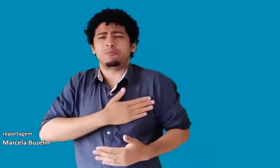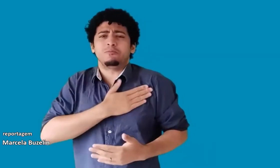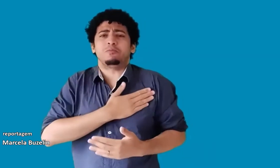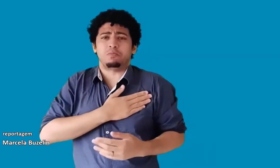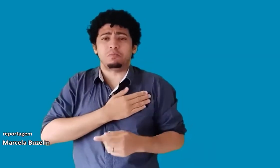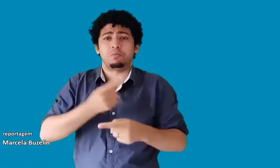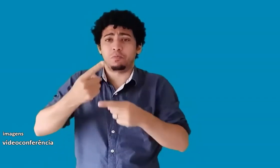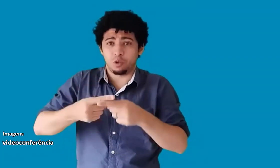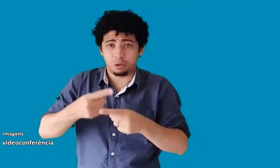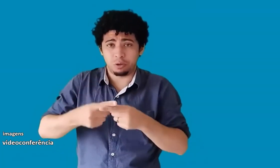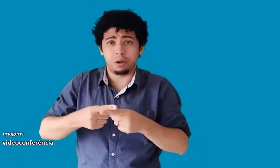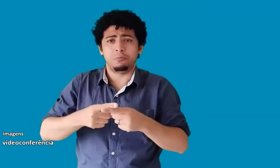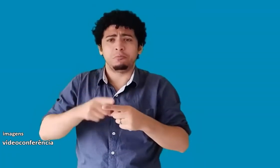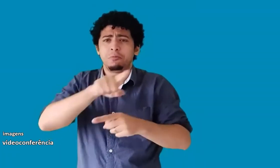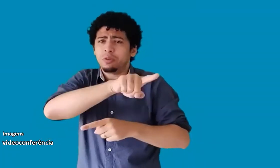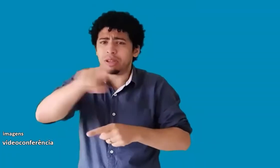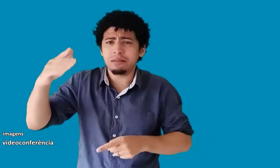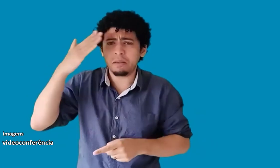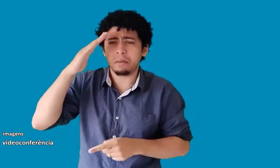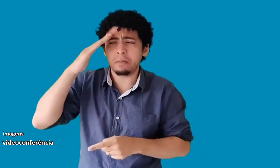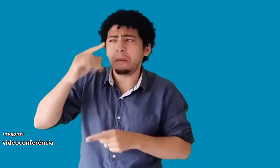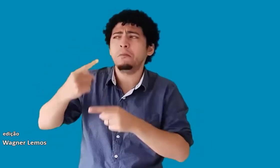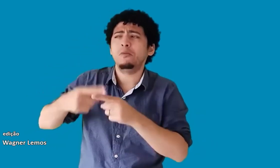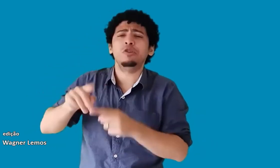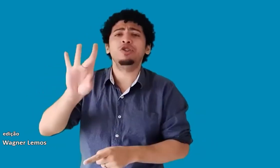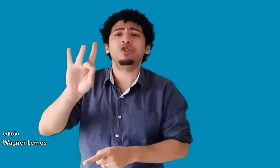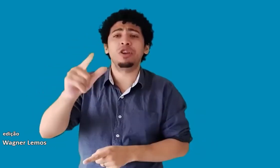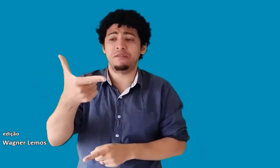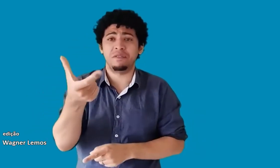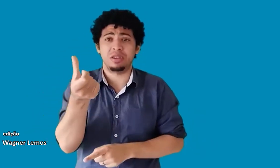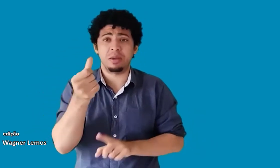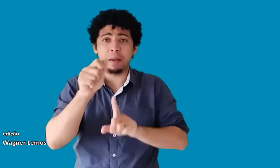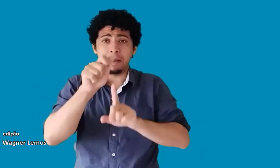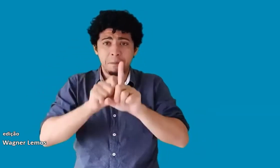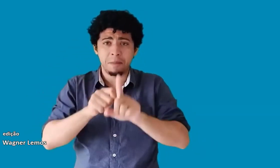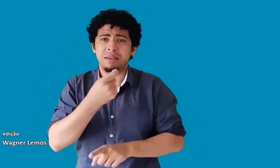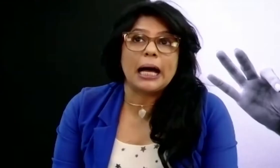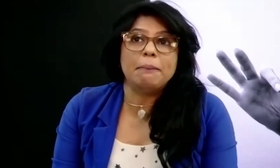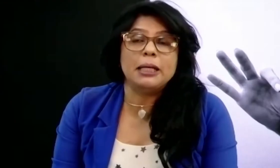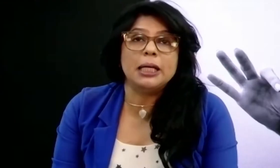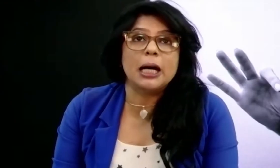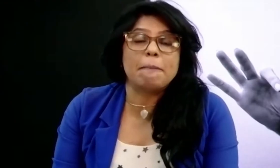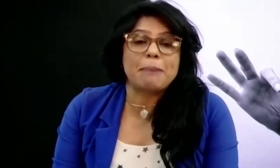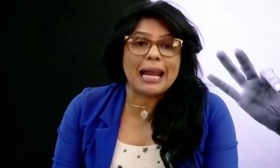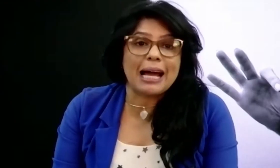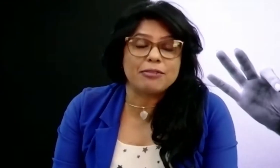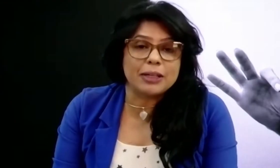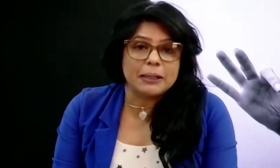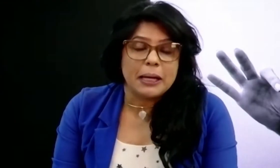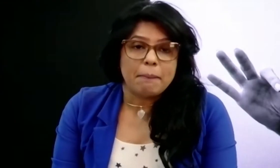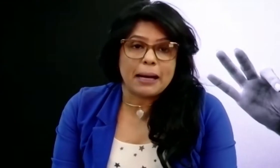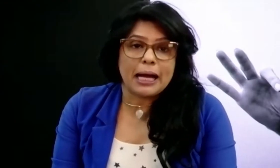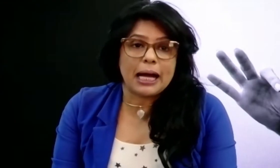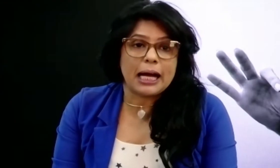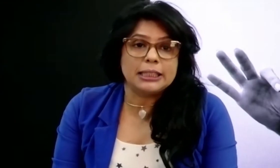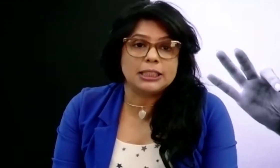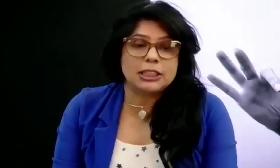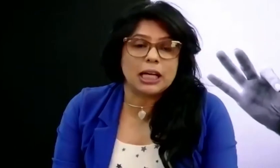intérpretes e a inclusão da linguagem brasileira de sinais no currículo escolar foram assuntos debatidos na audiência pública virtual